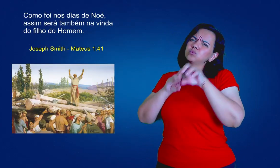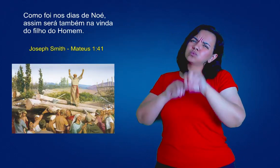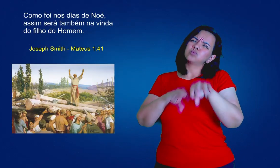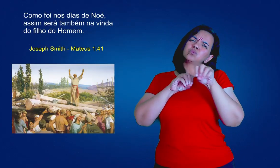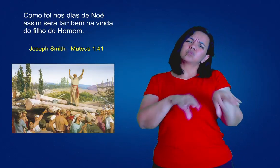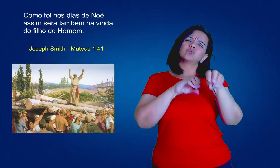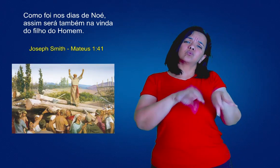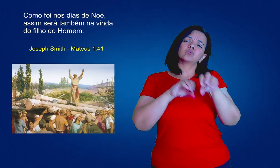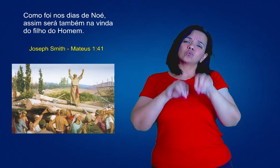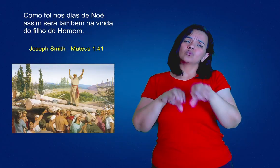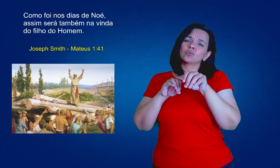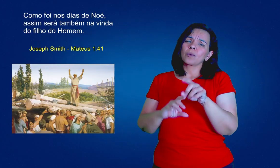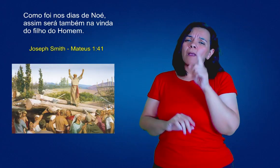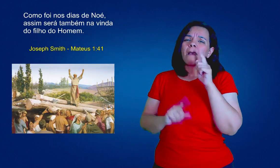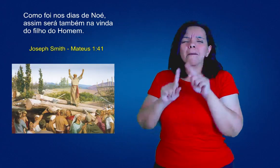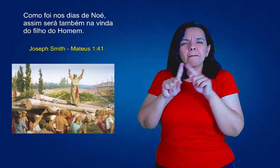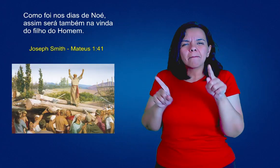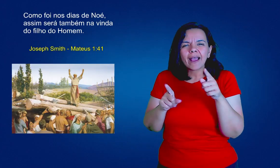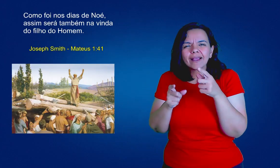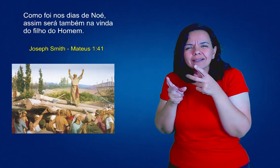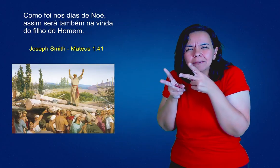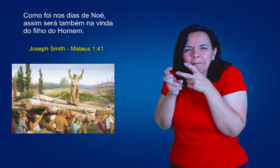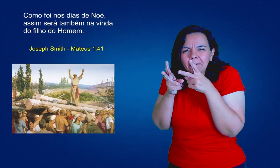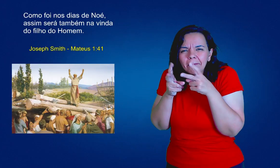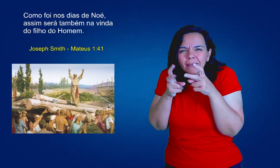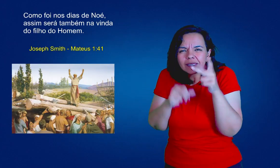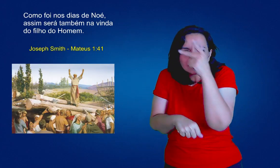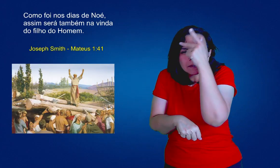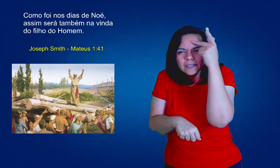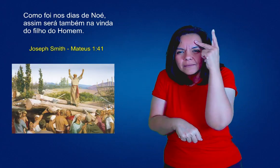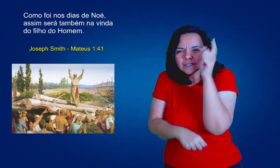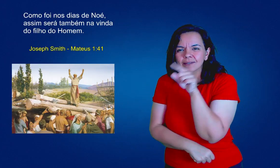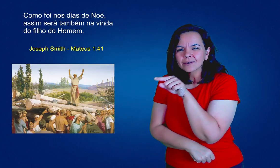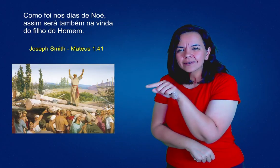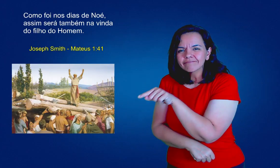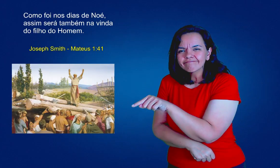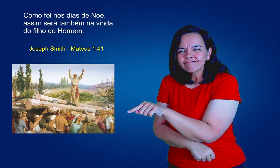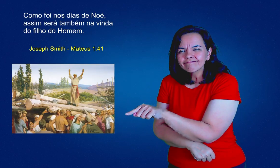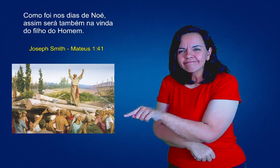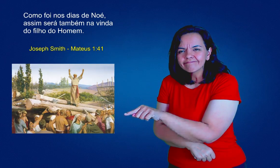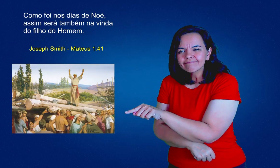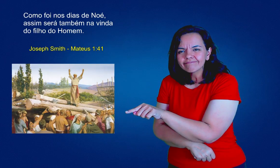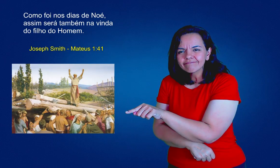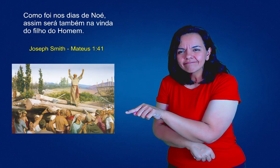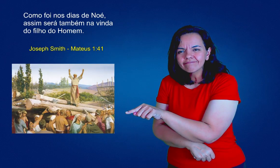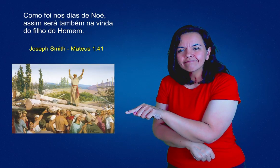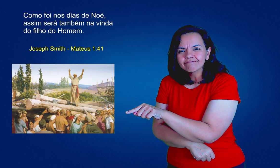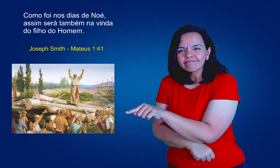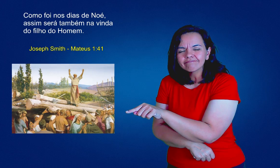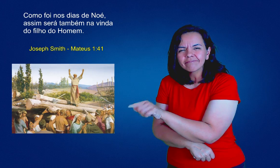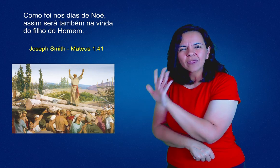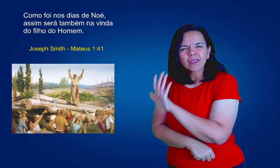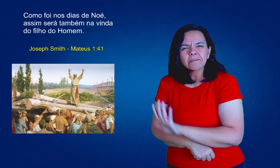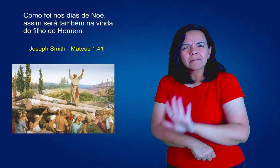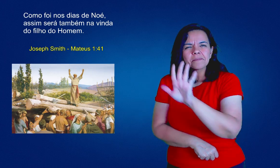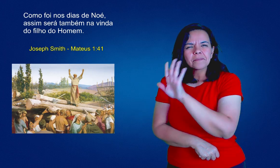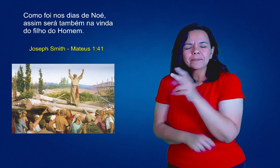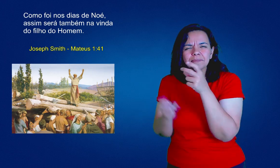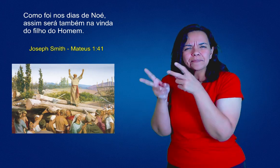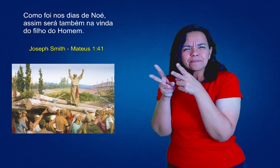Noé ensinando as pessoas. Mas eu quero que vocês percebam aqui na imagem as